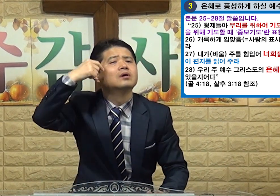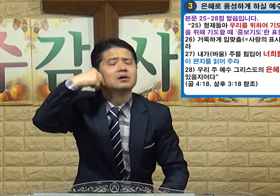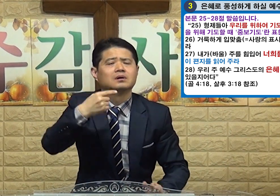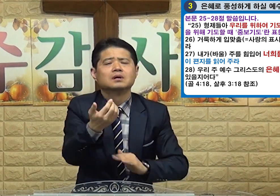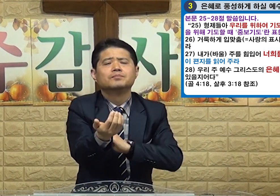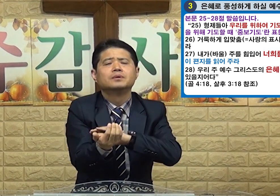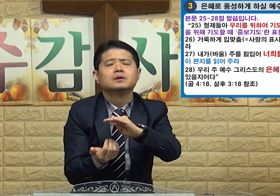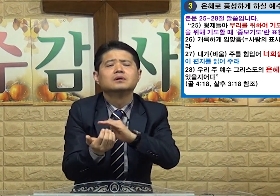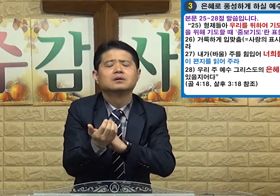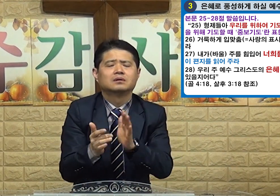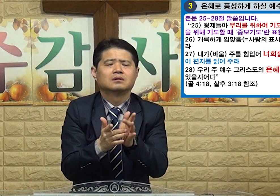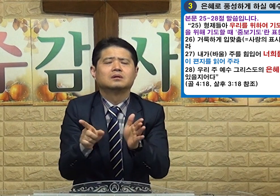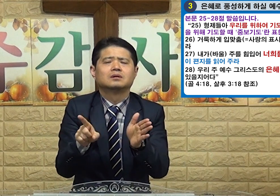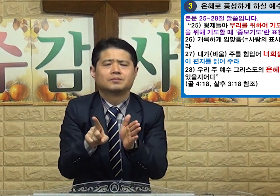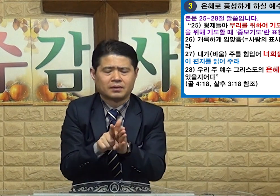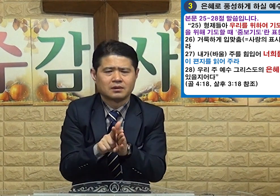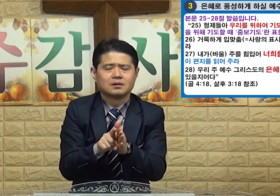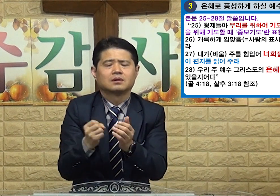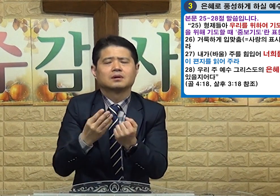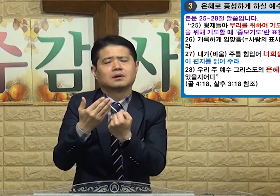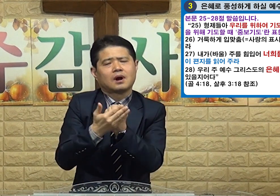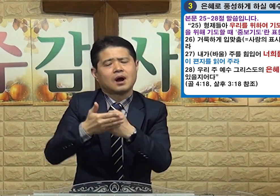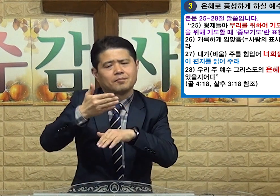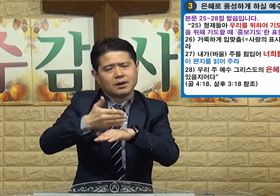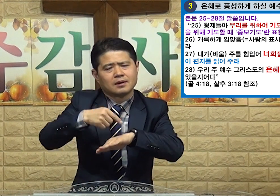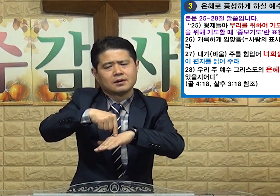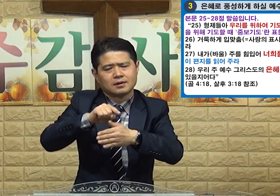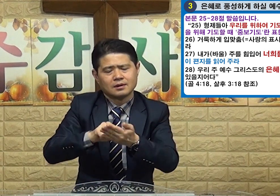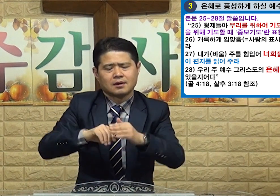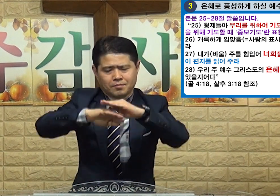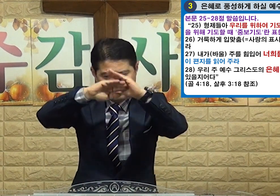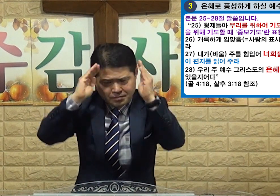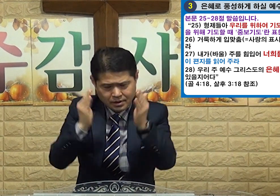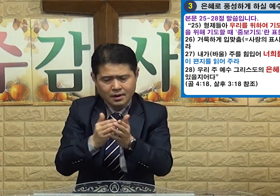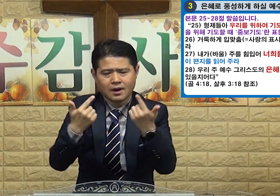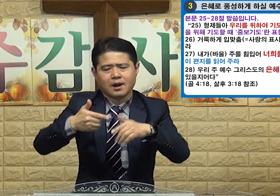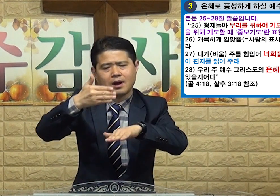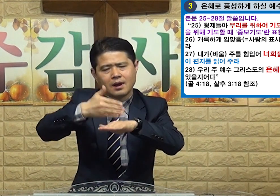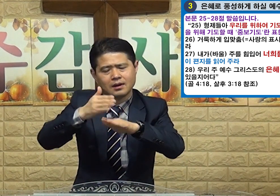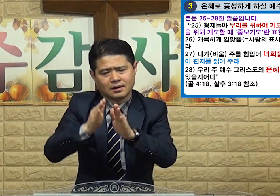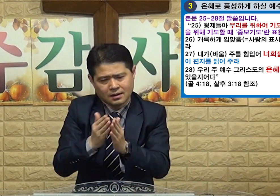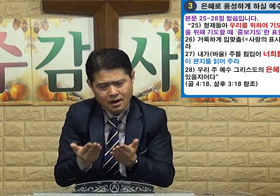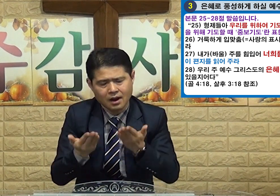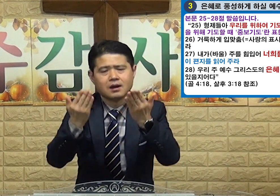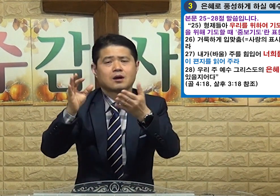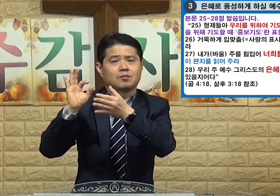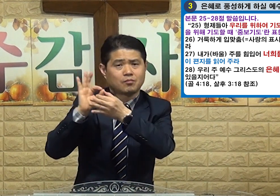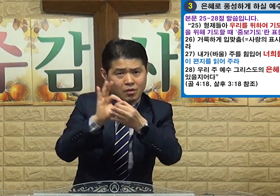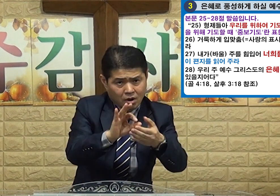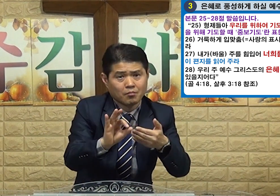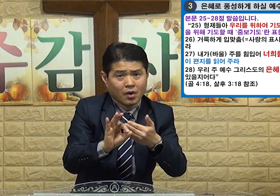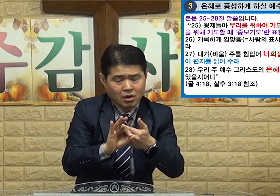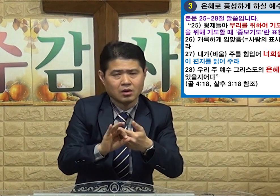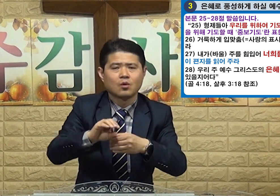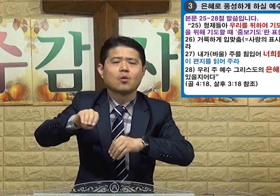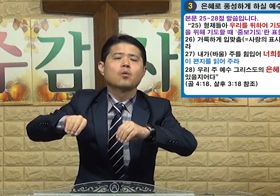제가 들지만 그 전에 우리가 아버지의 믿음을 통해서 은혜로서 모든 것을 주신 하나님께 감사를 올려드리는